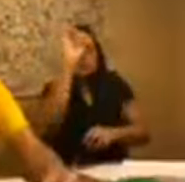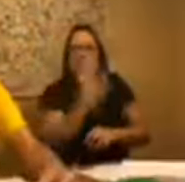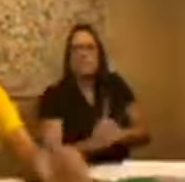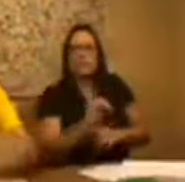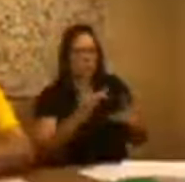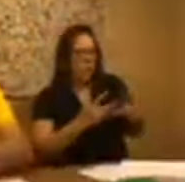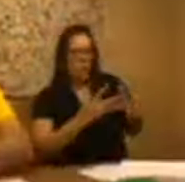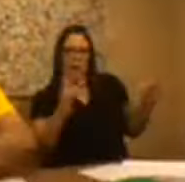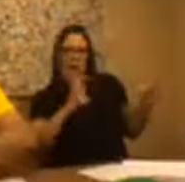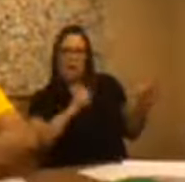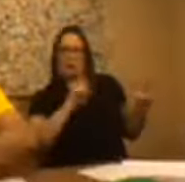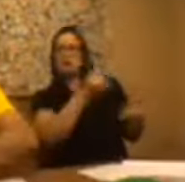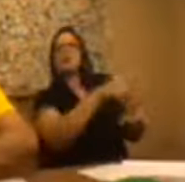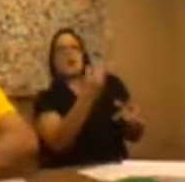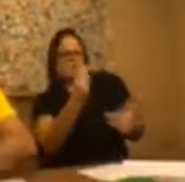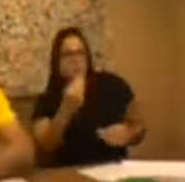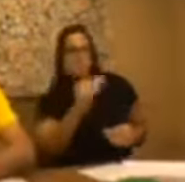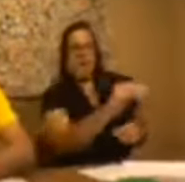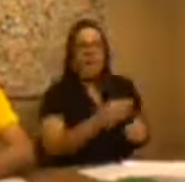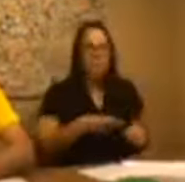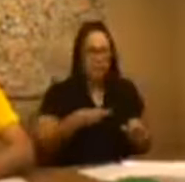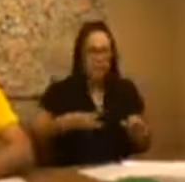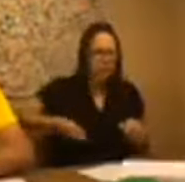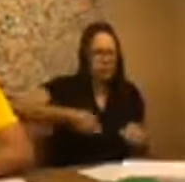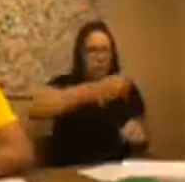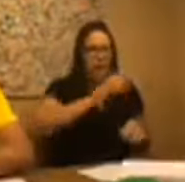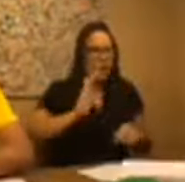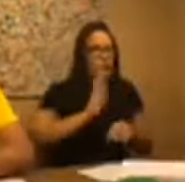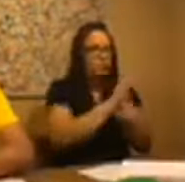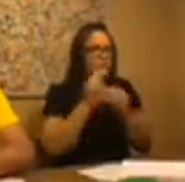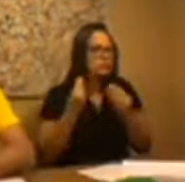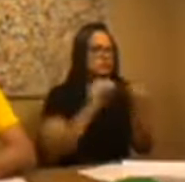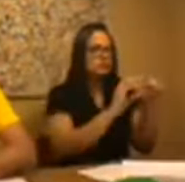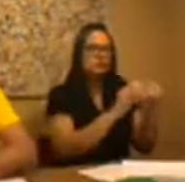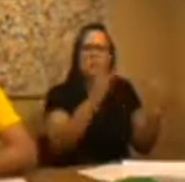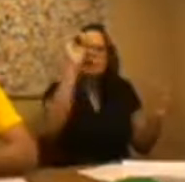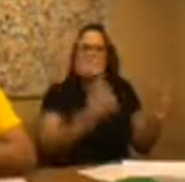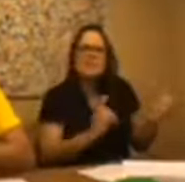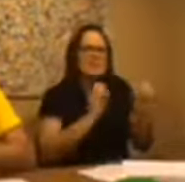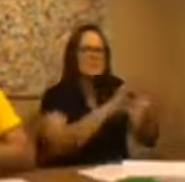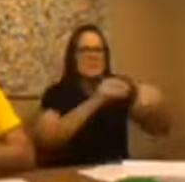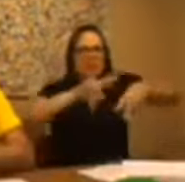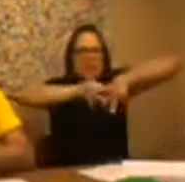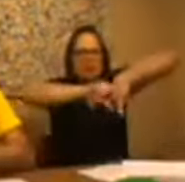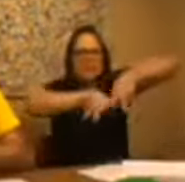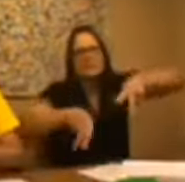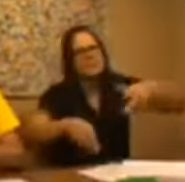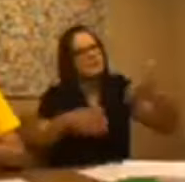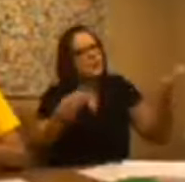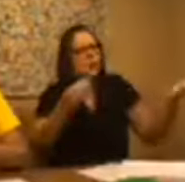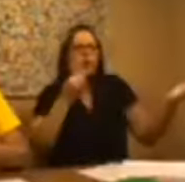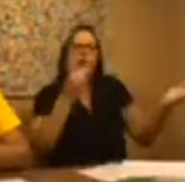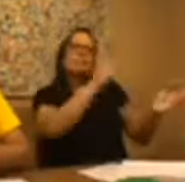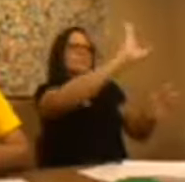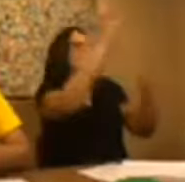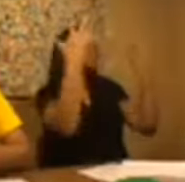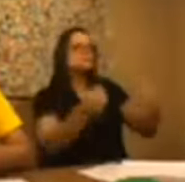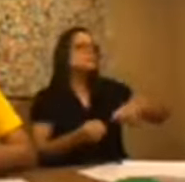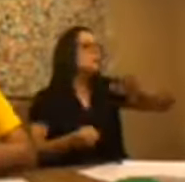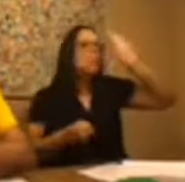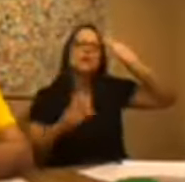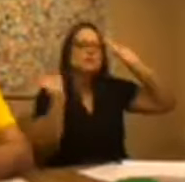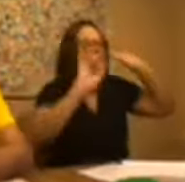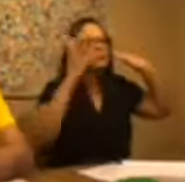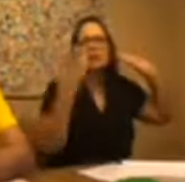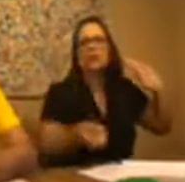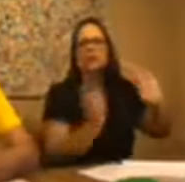querem ator shah matéria de ideologia de gênero orientação sexual até nisso aí e obviamente que a gente se encontra pois é uma lei que se